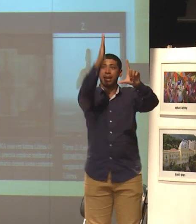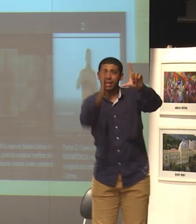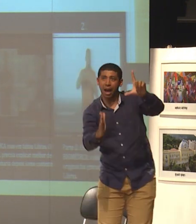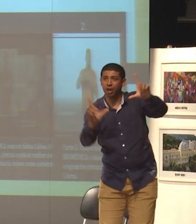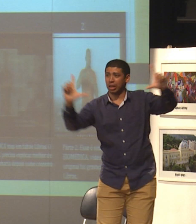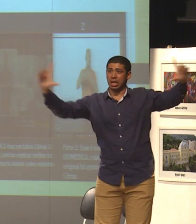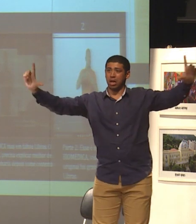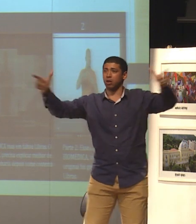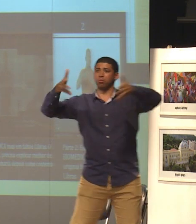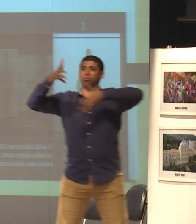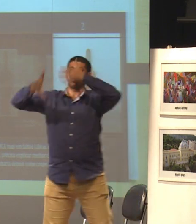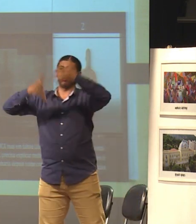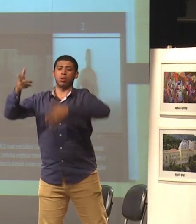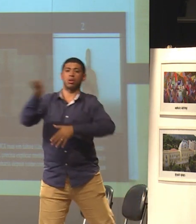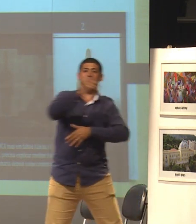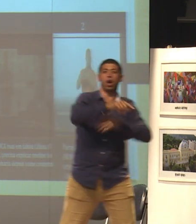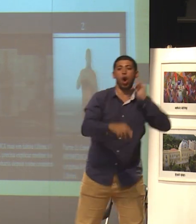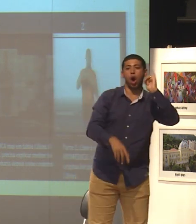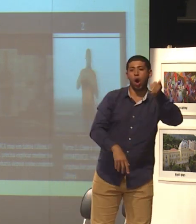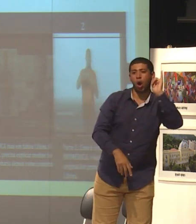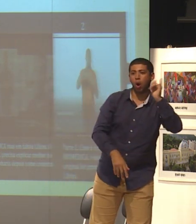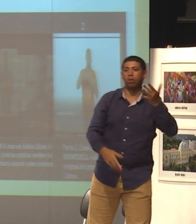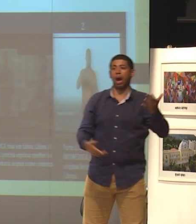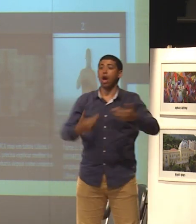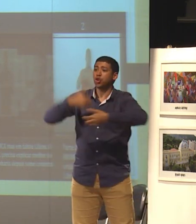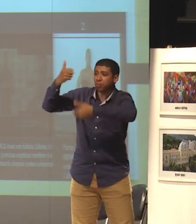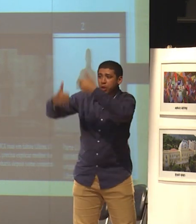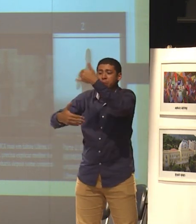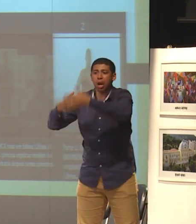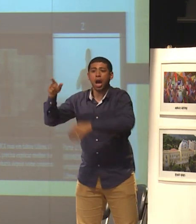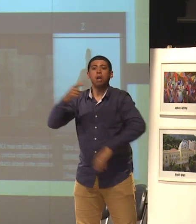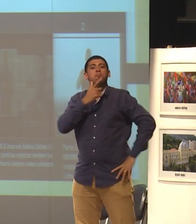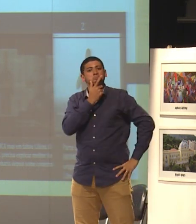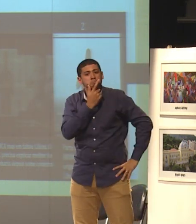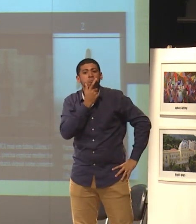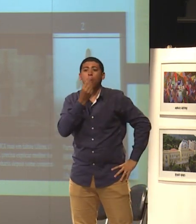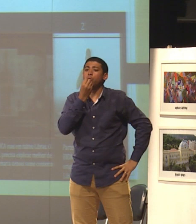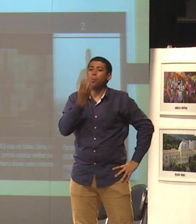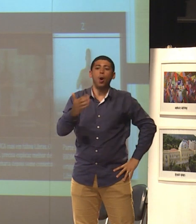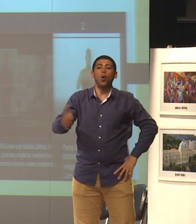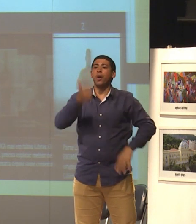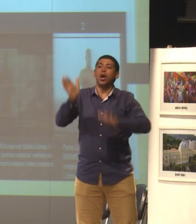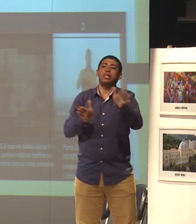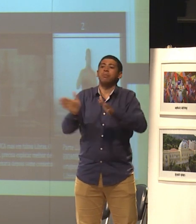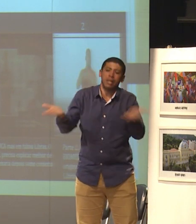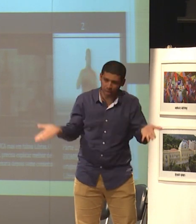aparecer tem a metade da tela e a tela inteira, e aí ele foi explicando como é que tinha que ser. Aí